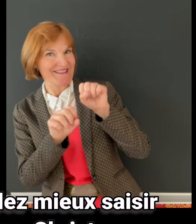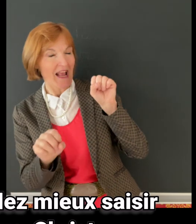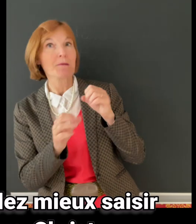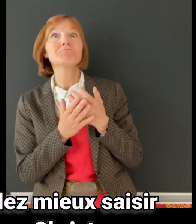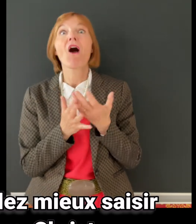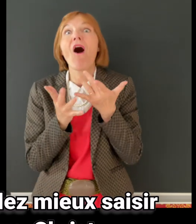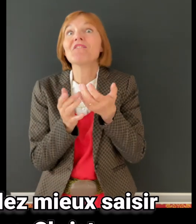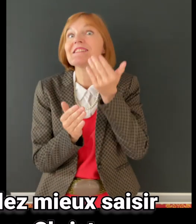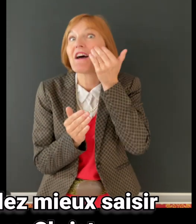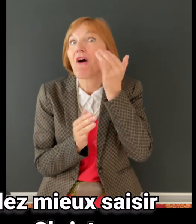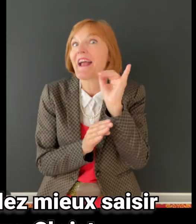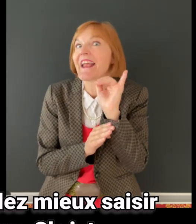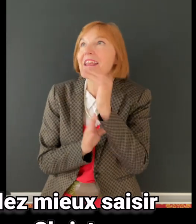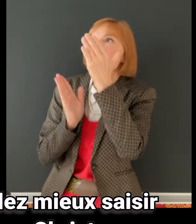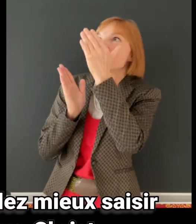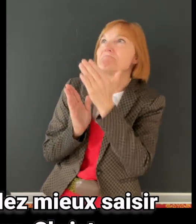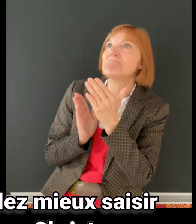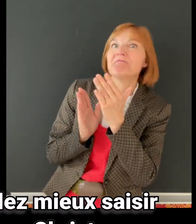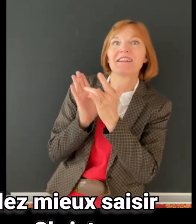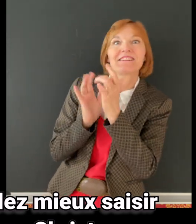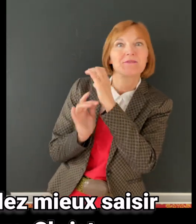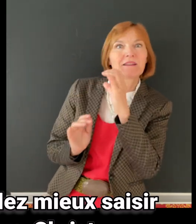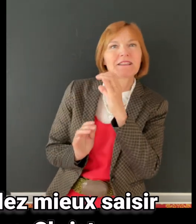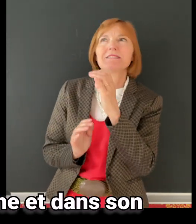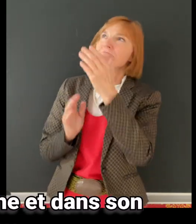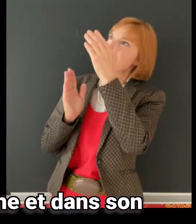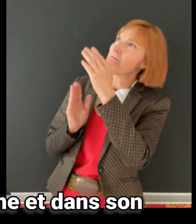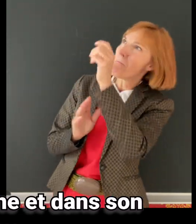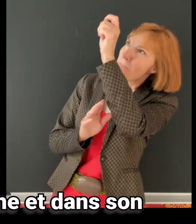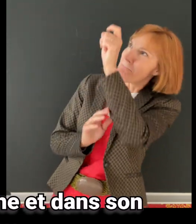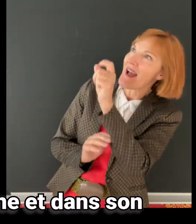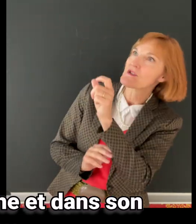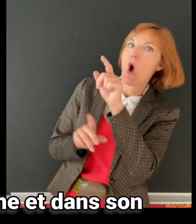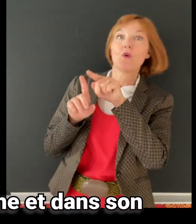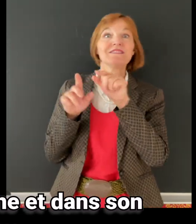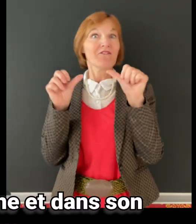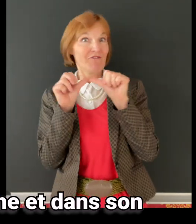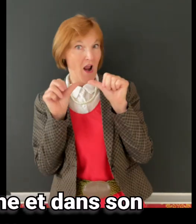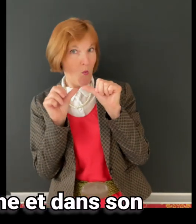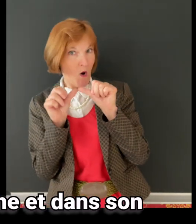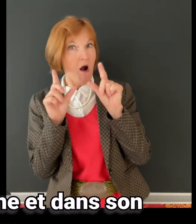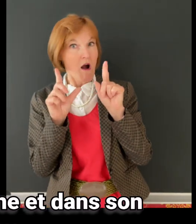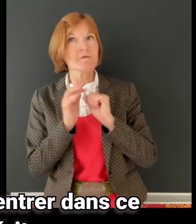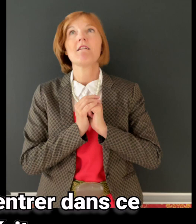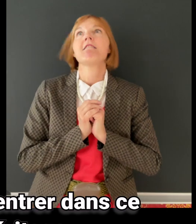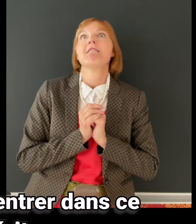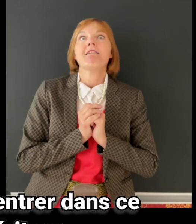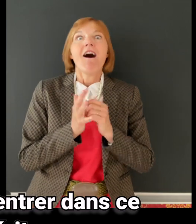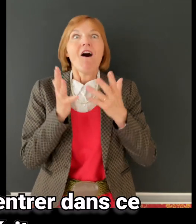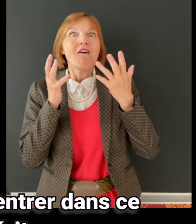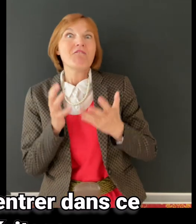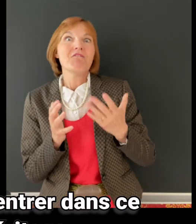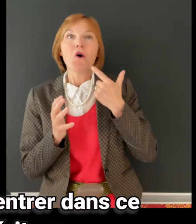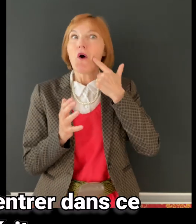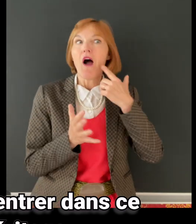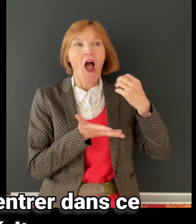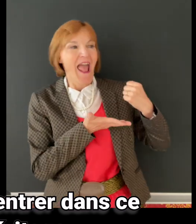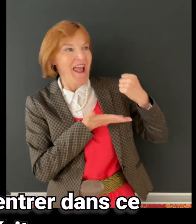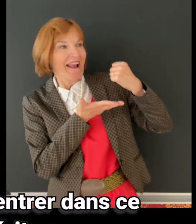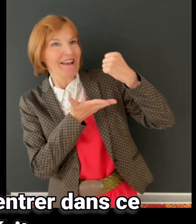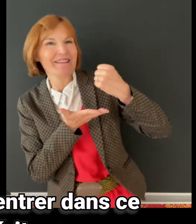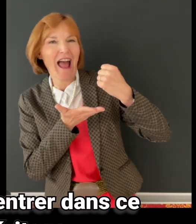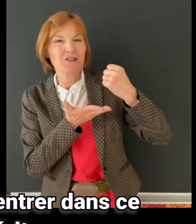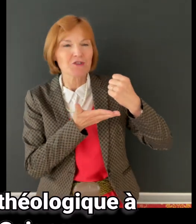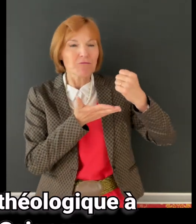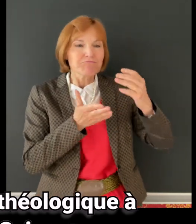Si donc vous voulez mieux saisir qui est Jésus-Christ dans sa personne et dans son œuvre, si vous voulez entrer dans ce